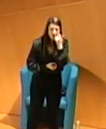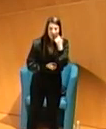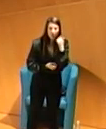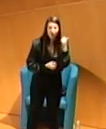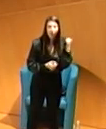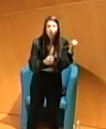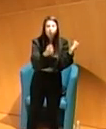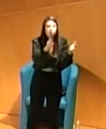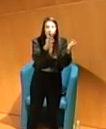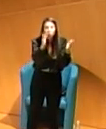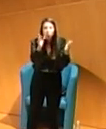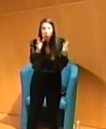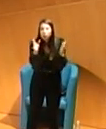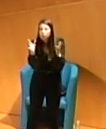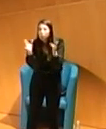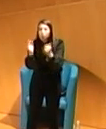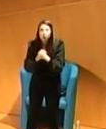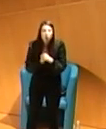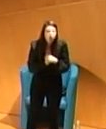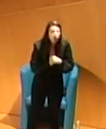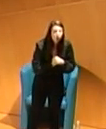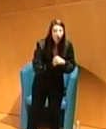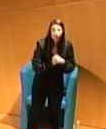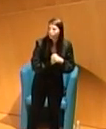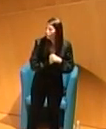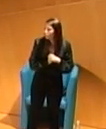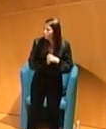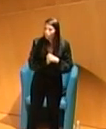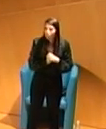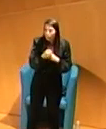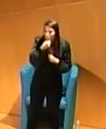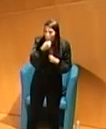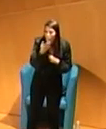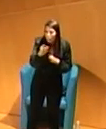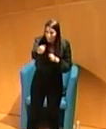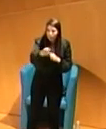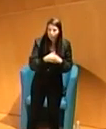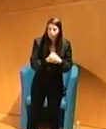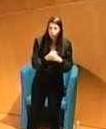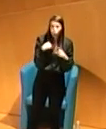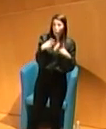Là, il y avait la dame là. Vous avez demandé le micro ?